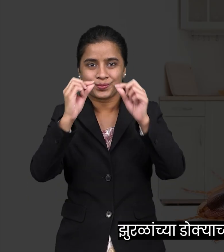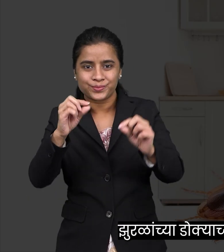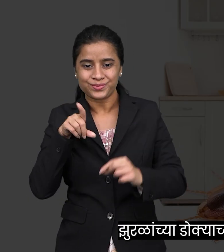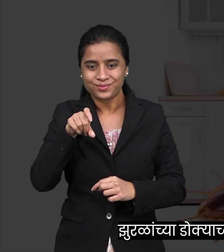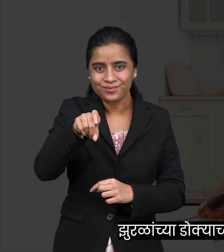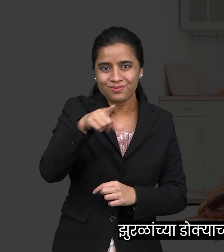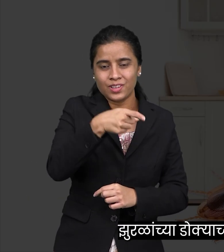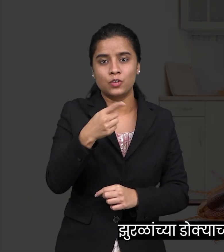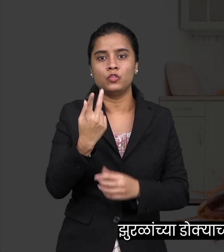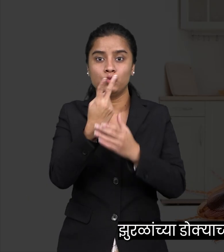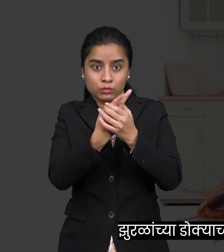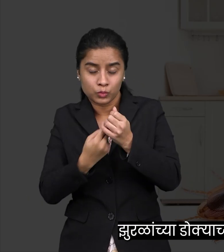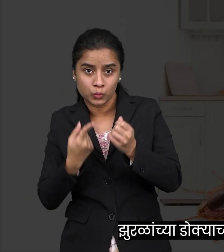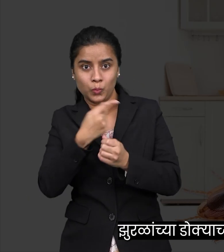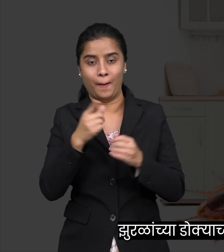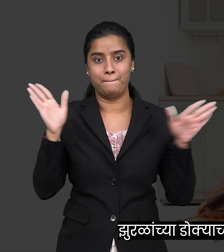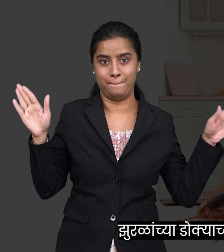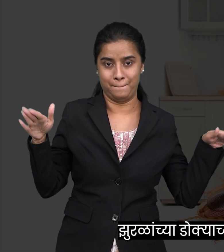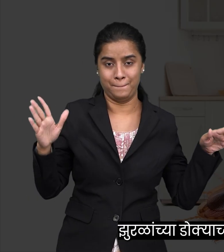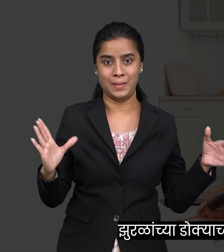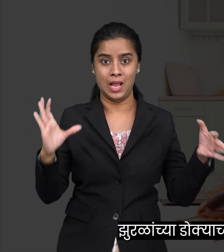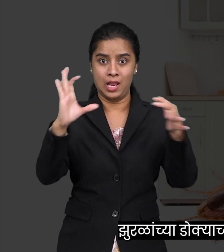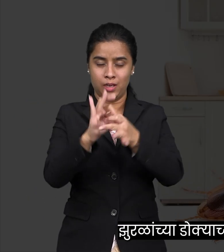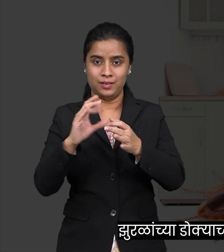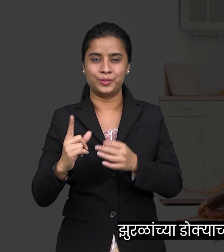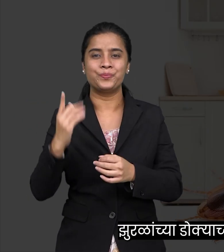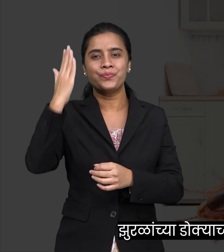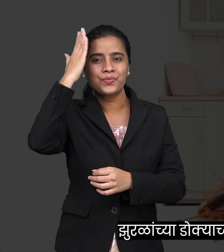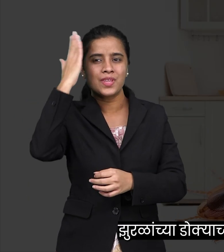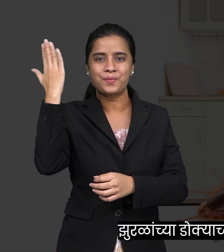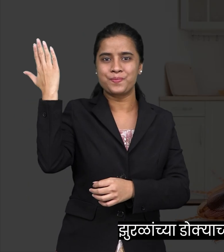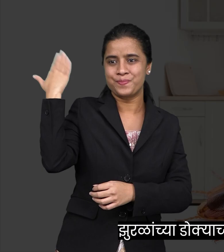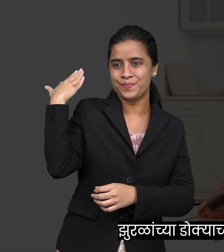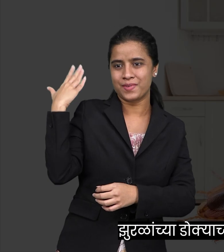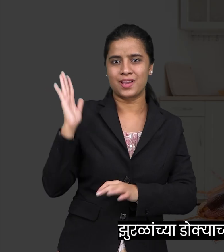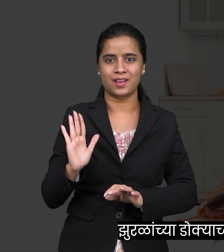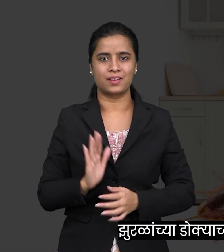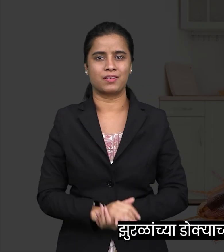झुरळांच्या डोक्याच्या मागे पंखांच्या 2 जोड्या असतात.